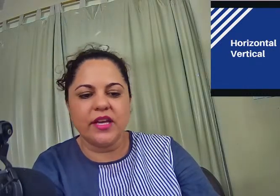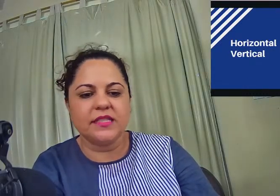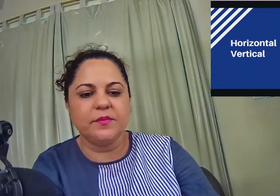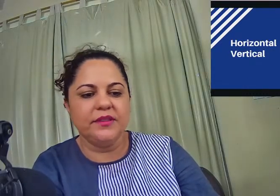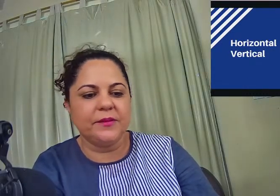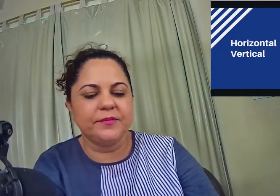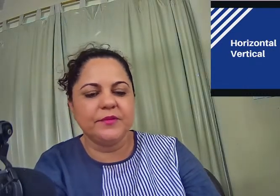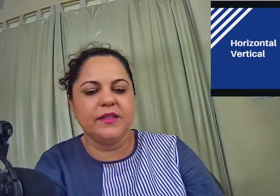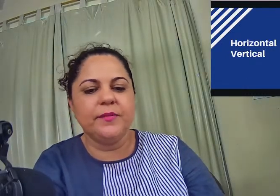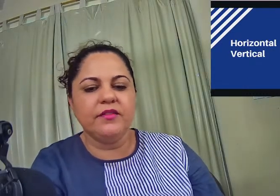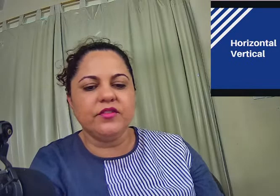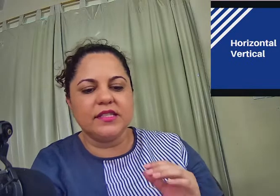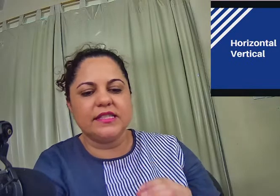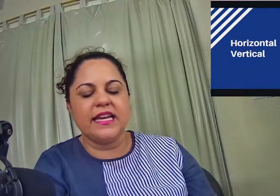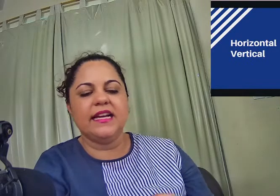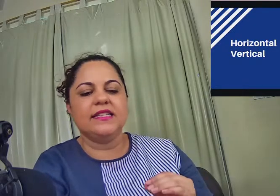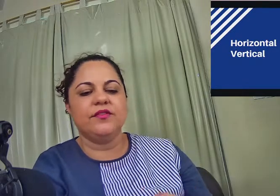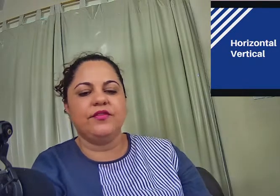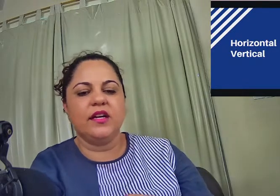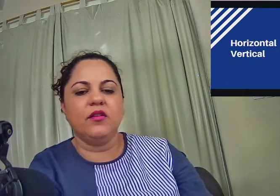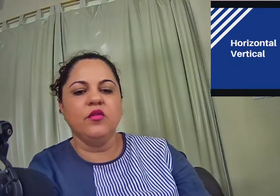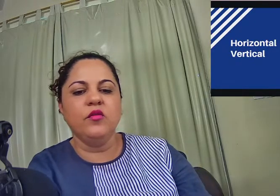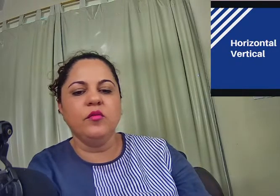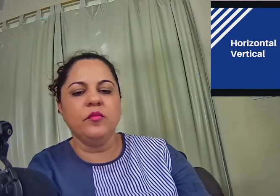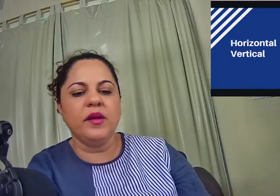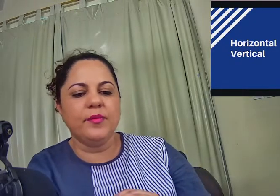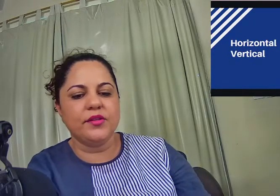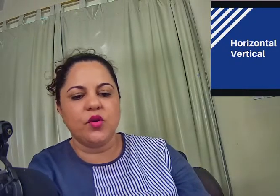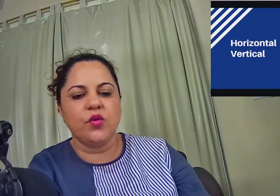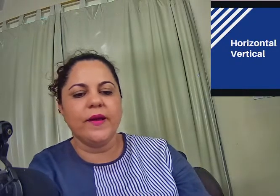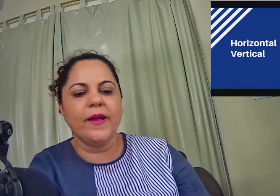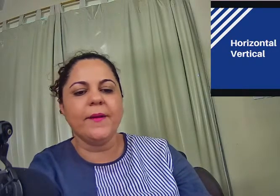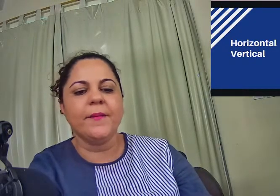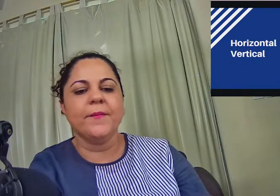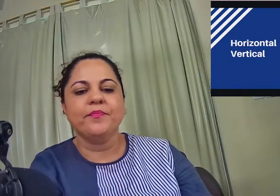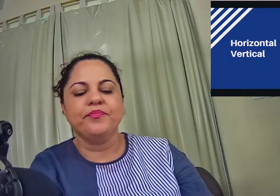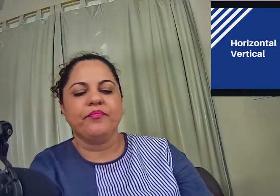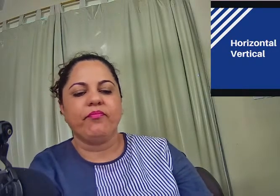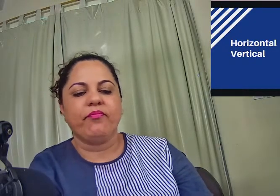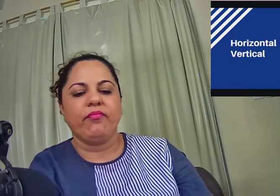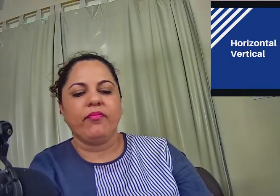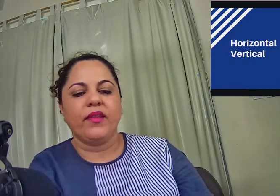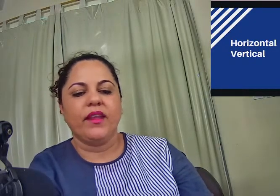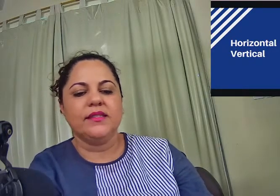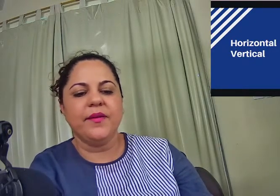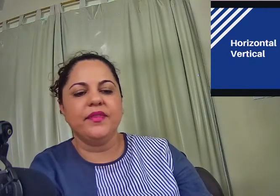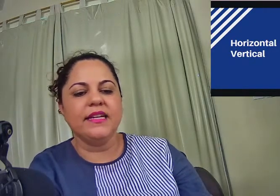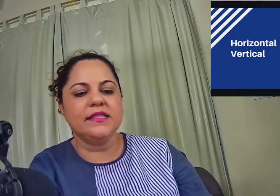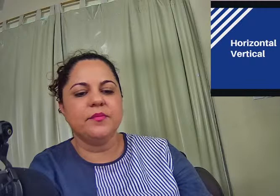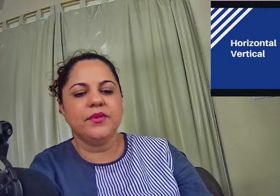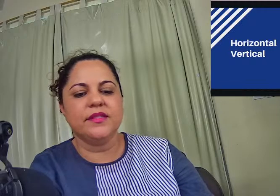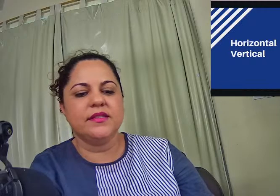responder. O que para você classifica uma pessoa que está nessa posição